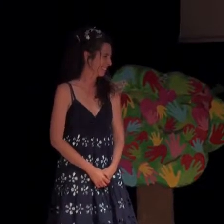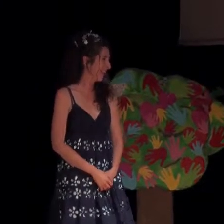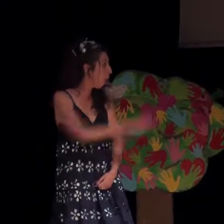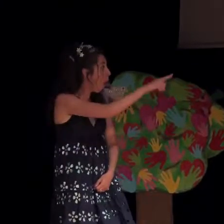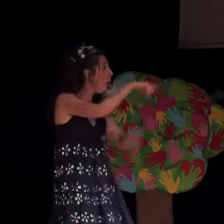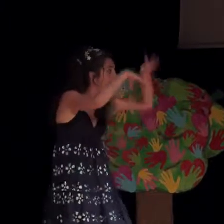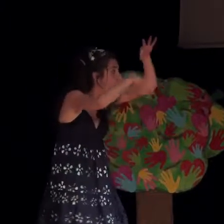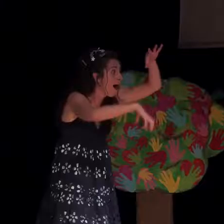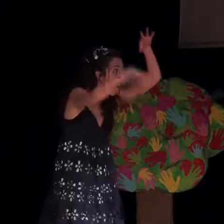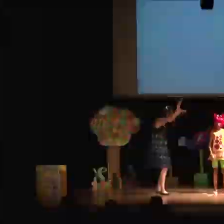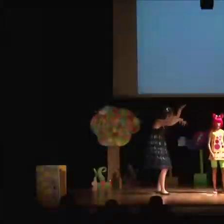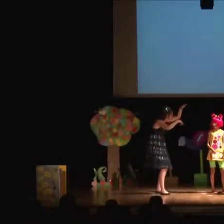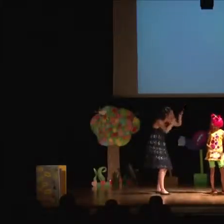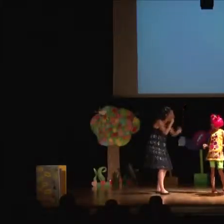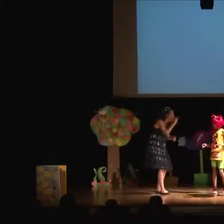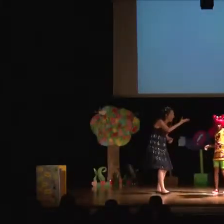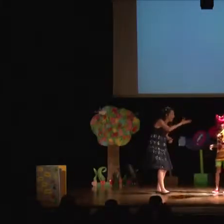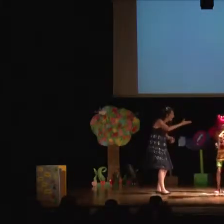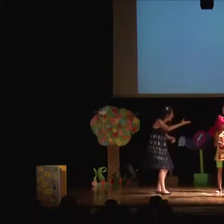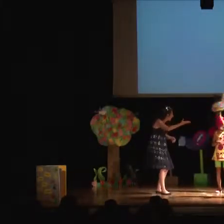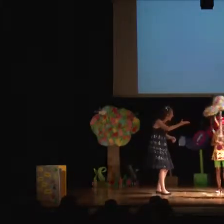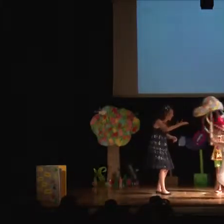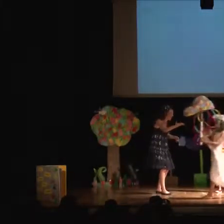Oh, regarde, des araignées.